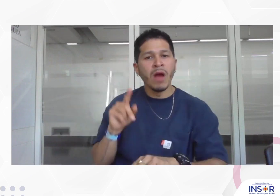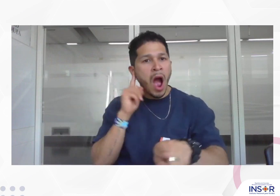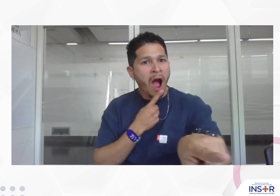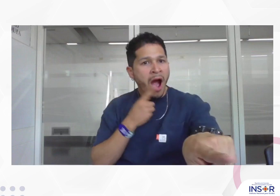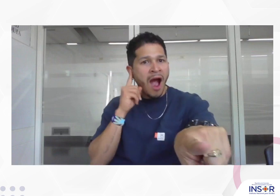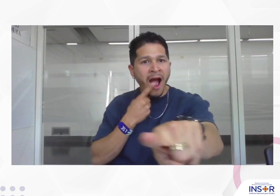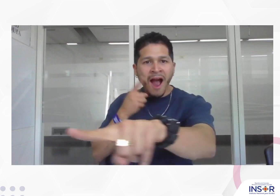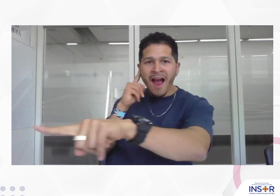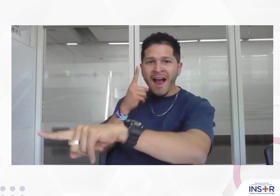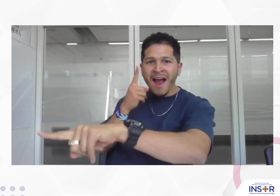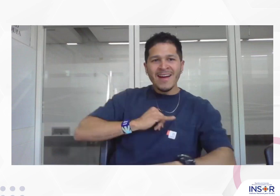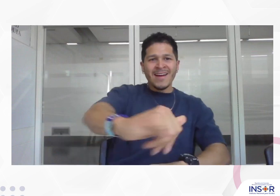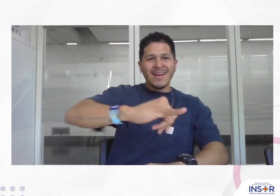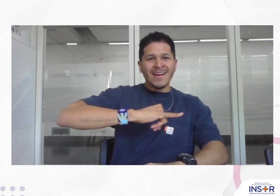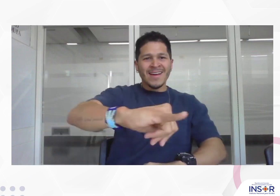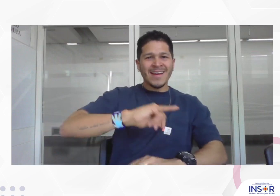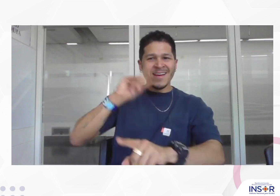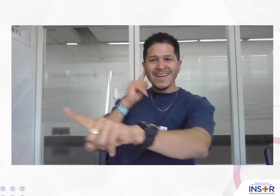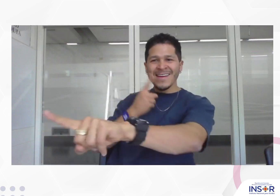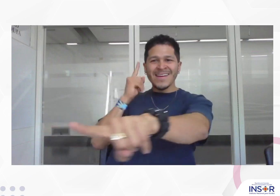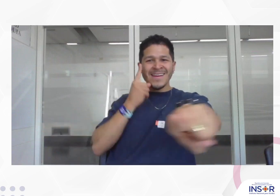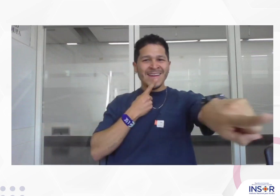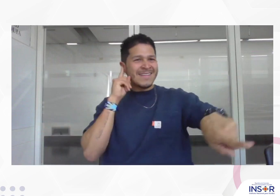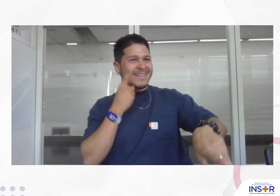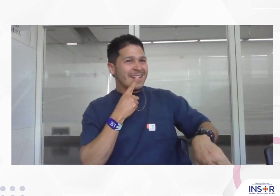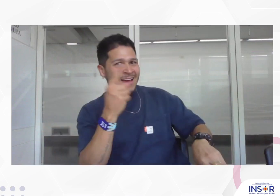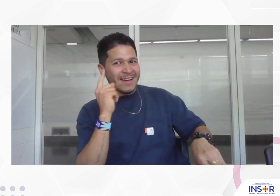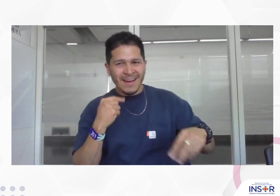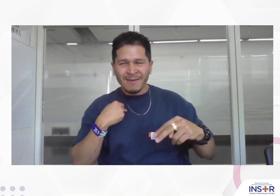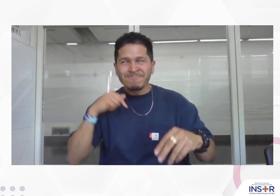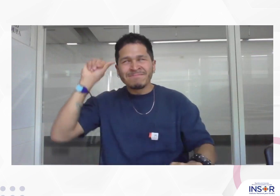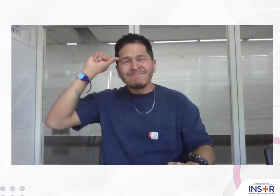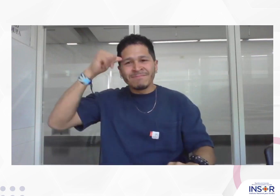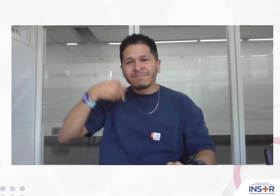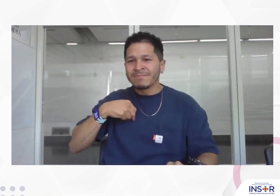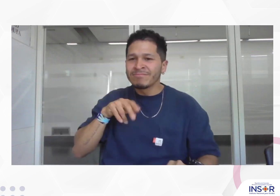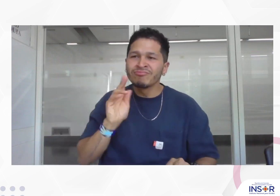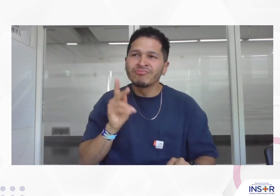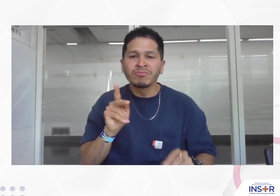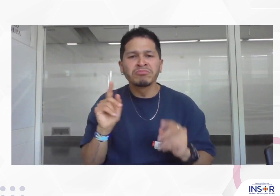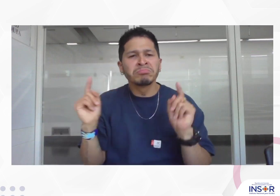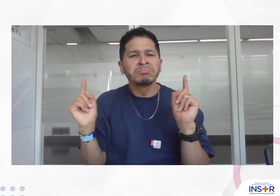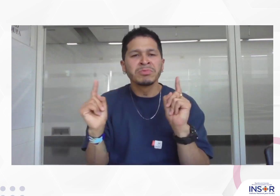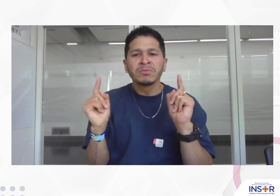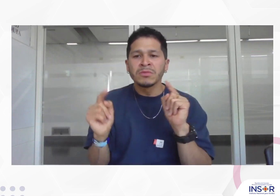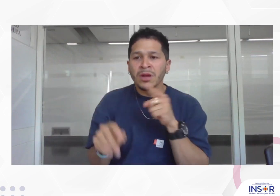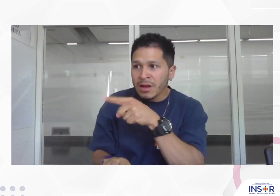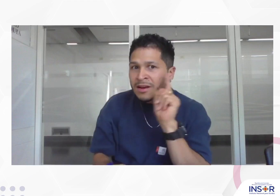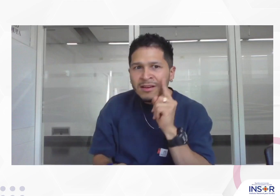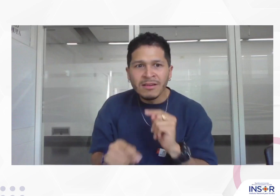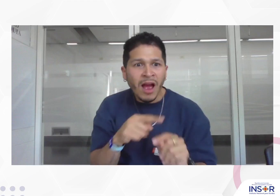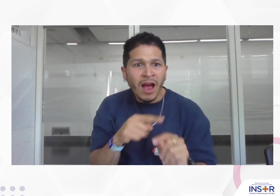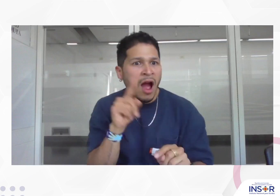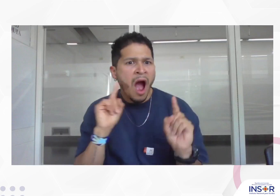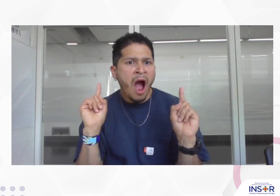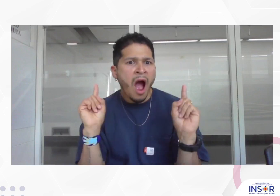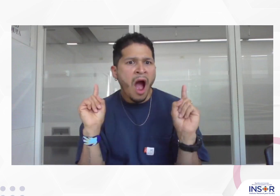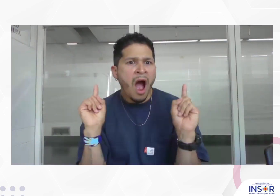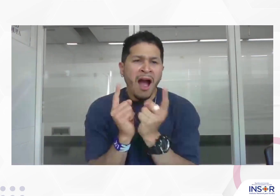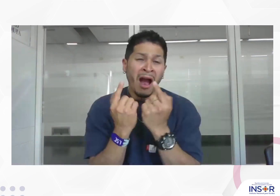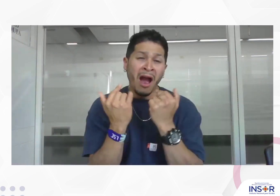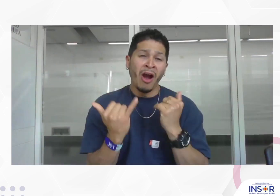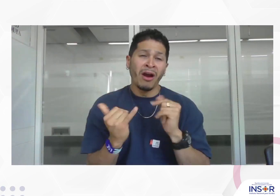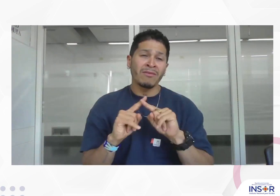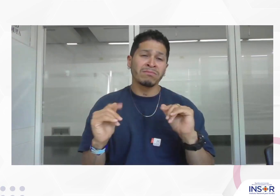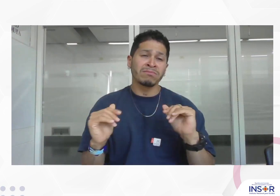tema y la experiencia de algunos niños sordos que veían también a personas sordas en esas movilizaciones y hablando